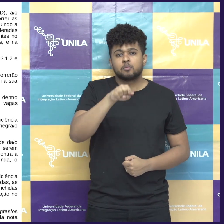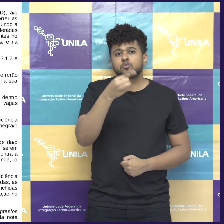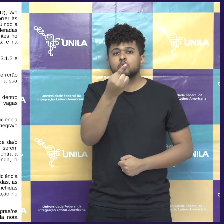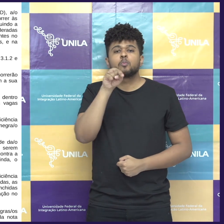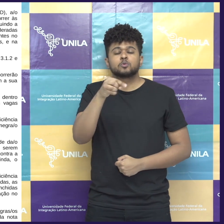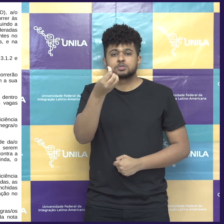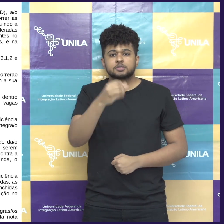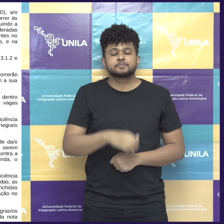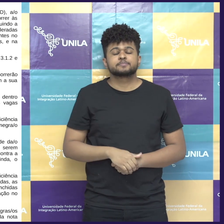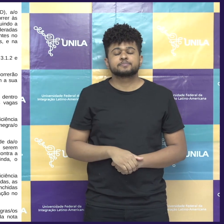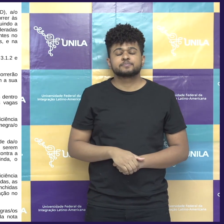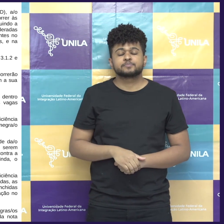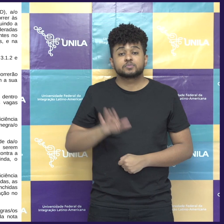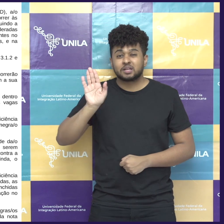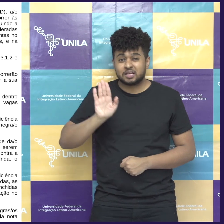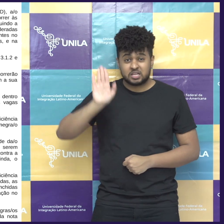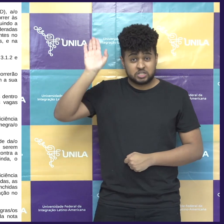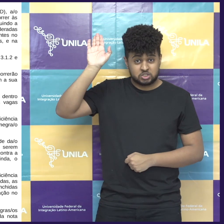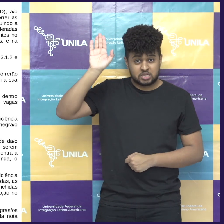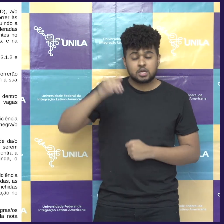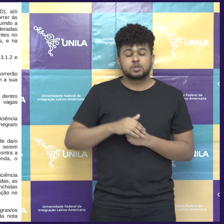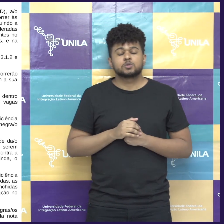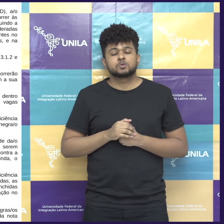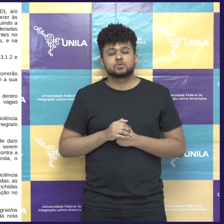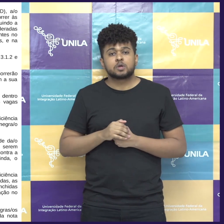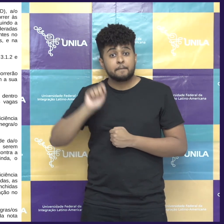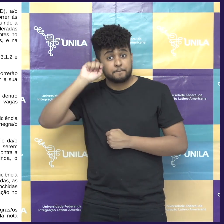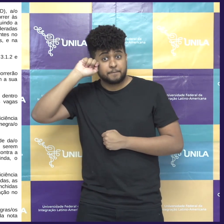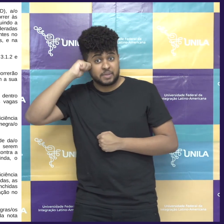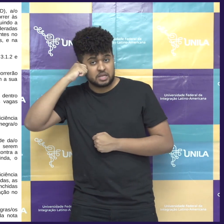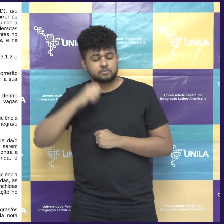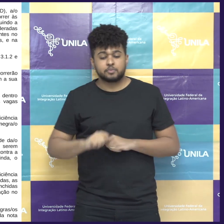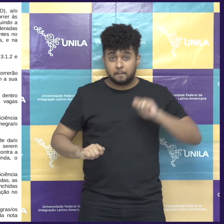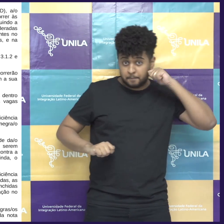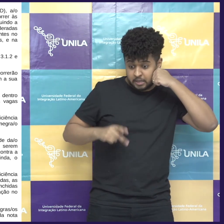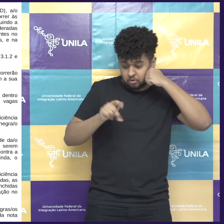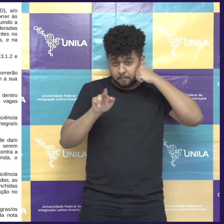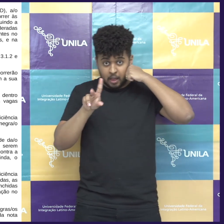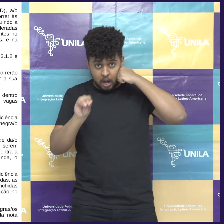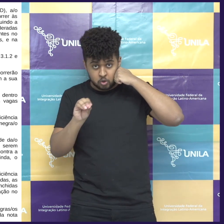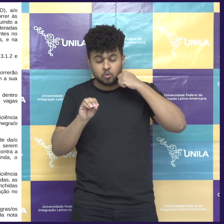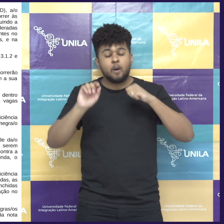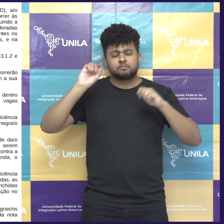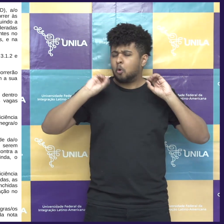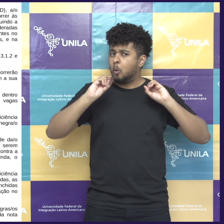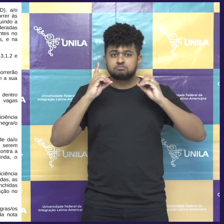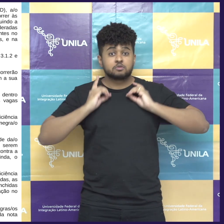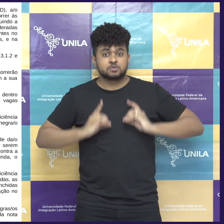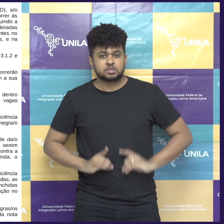3.1.6. Os candidatos negras, negros, pardos ou com